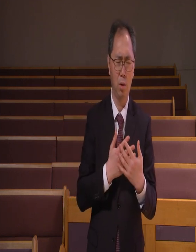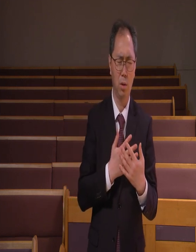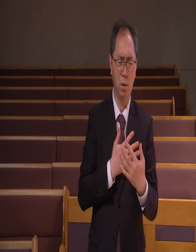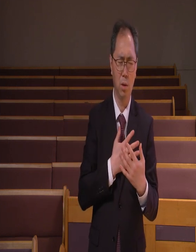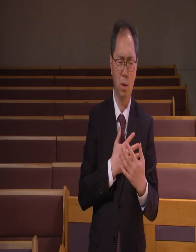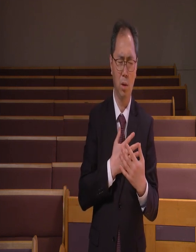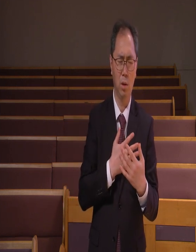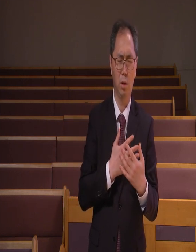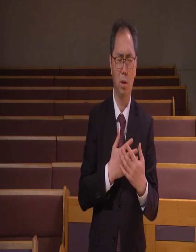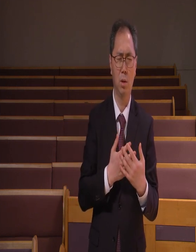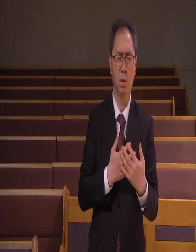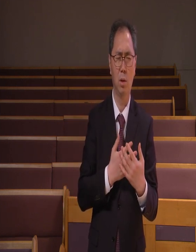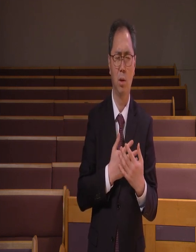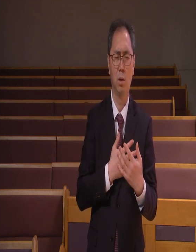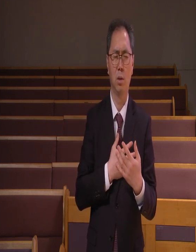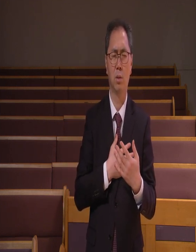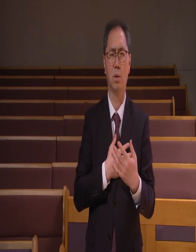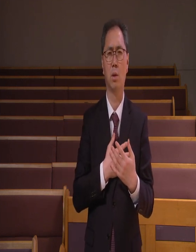떨려